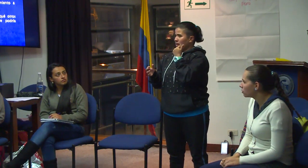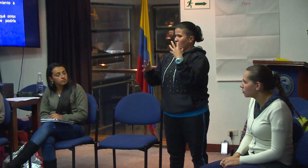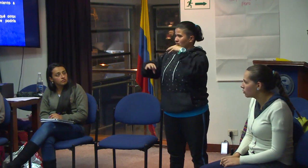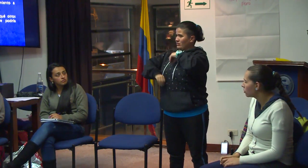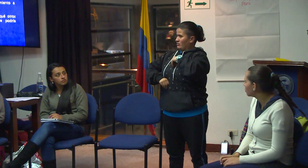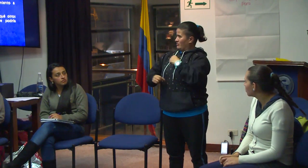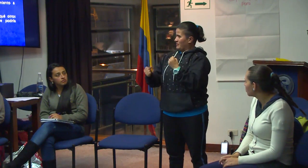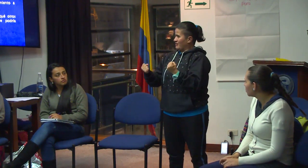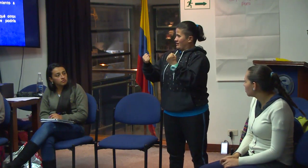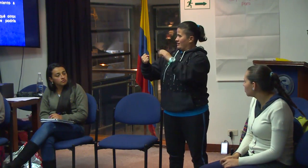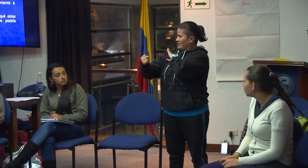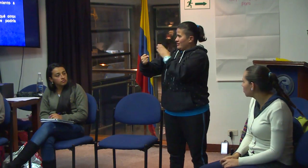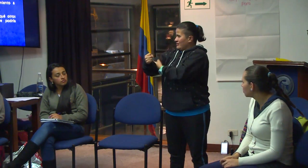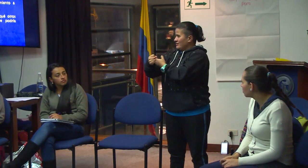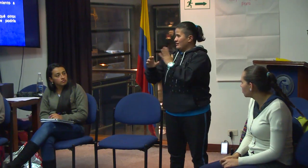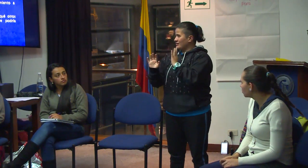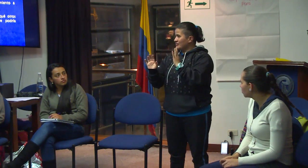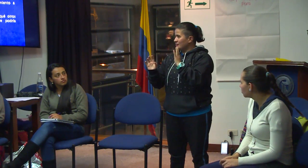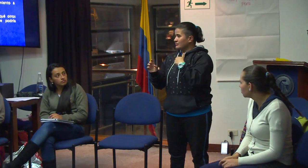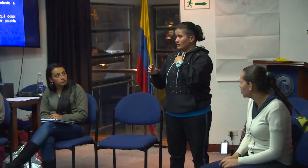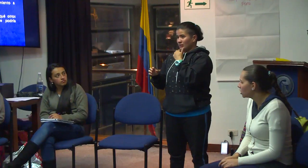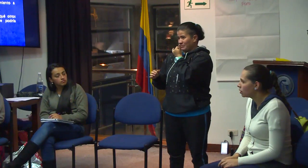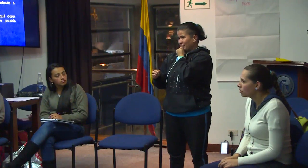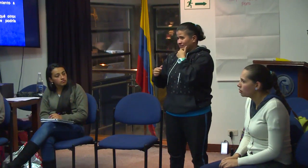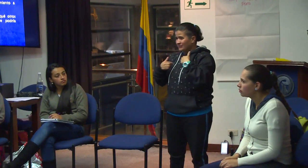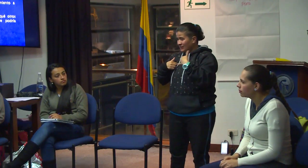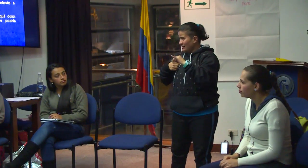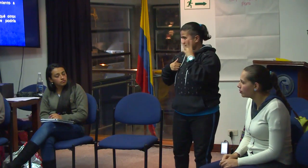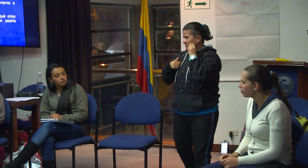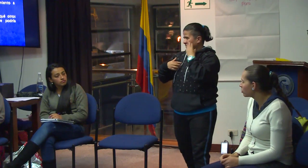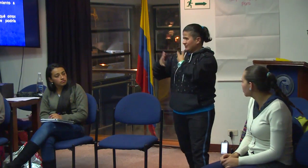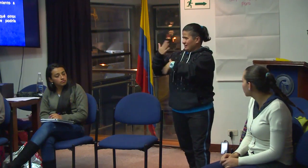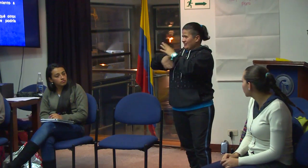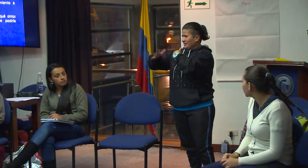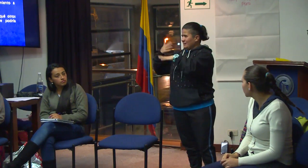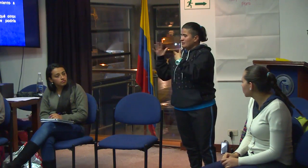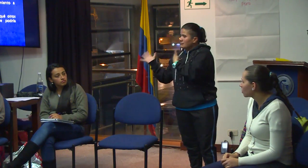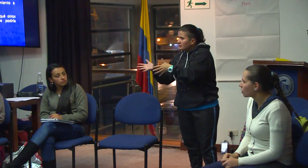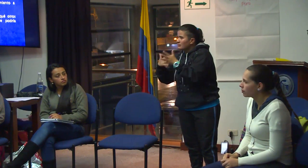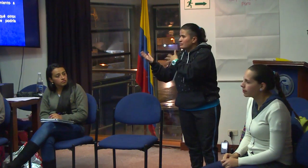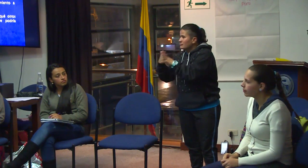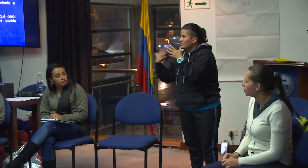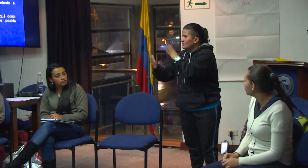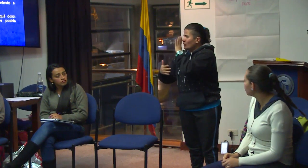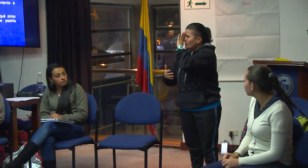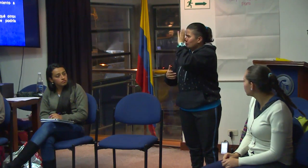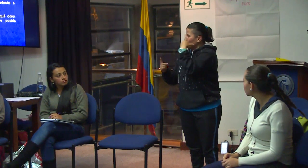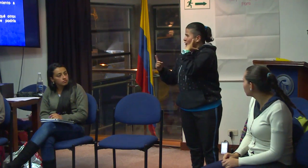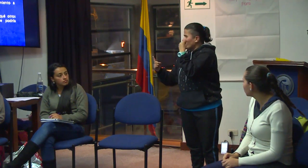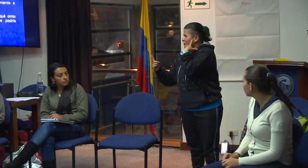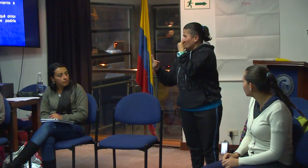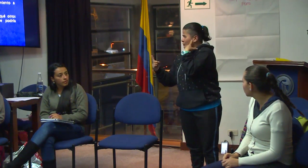afro, que se han empoderado de su cultura.